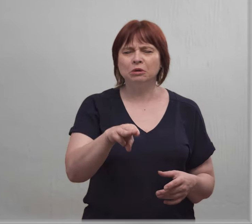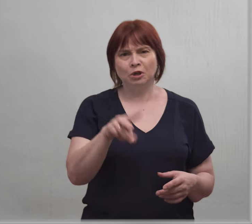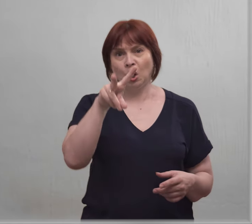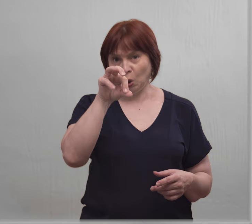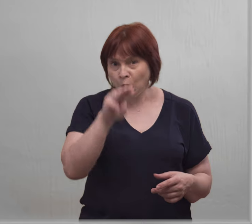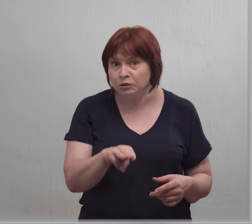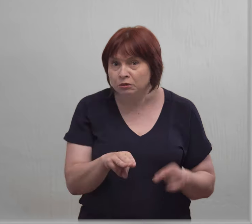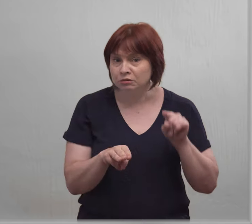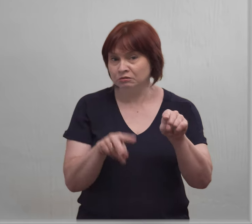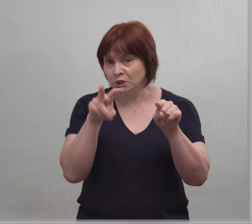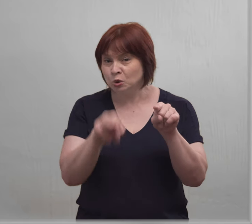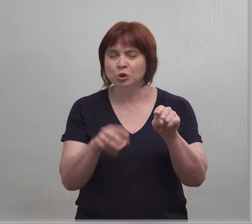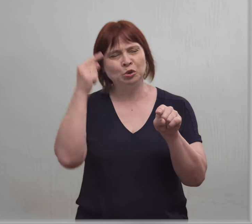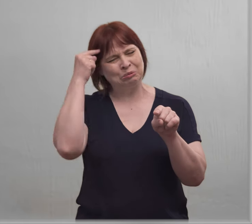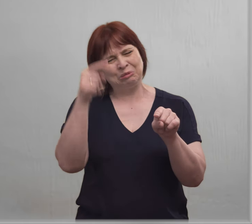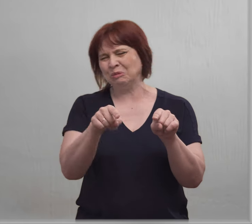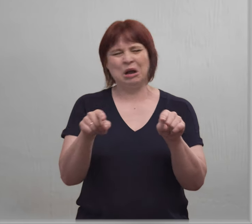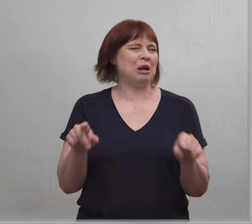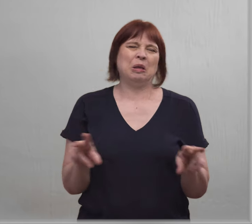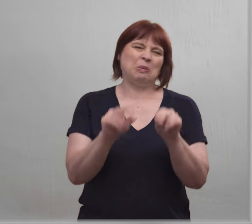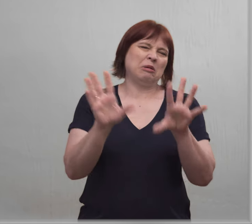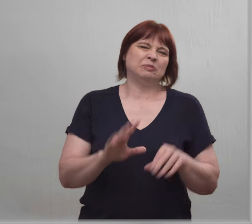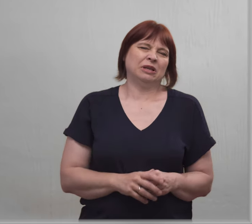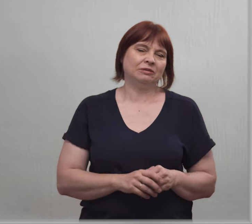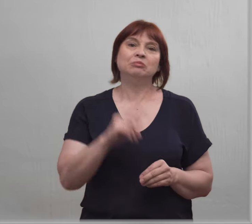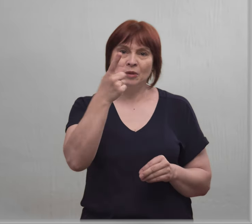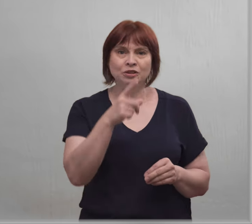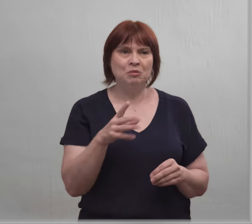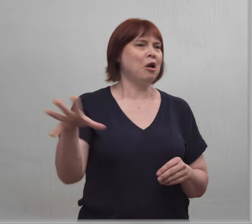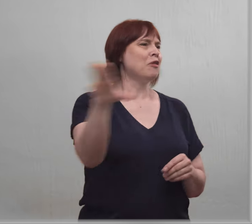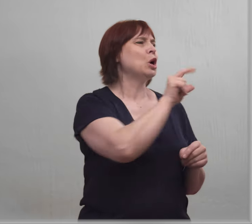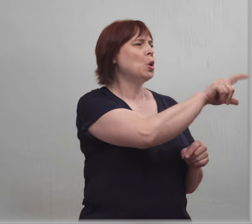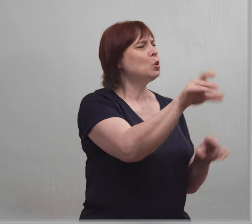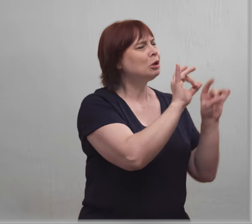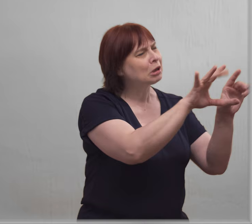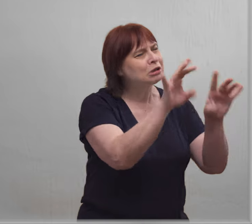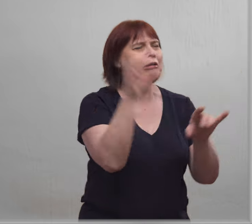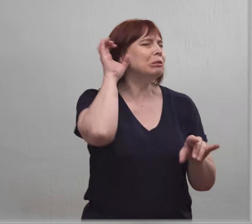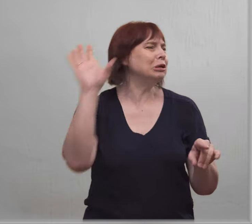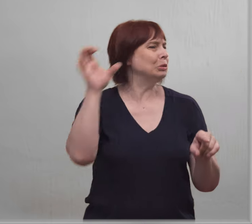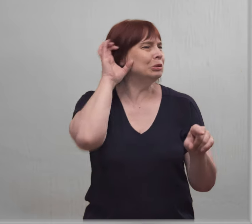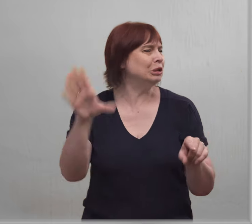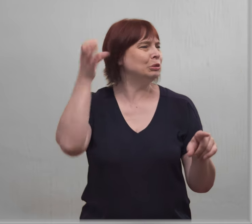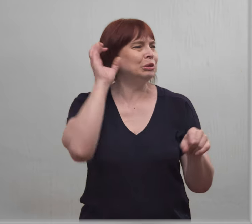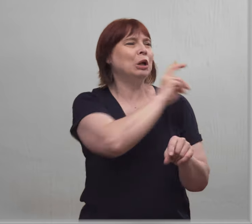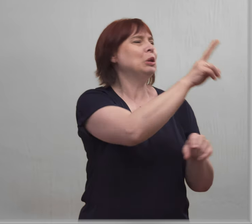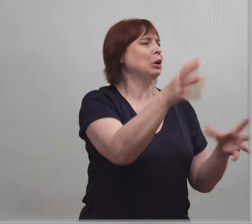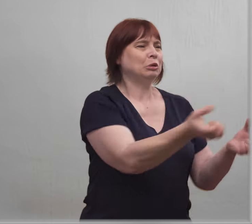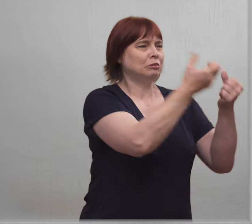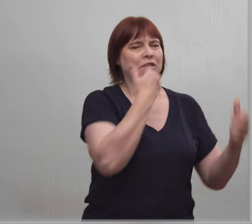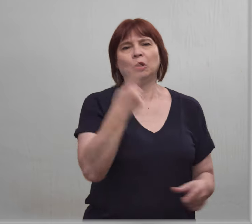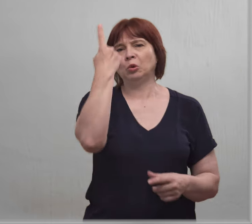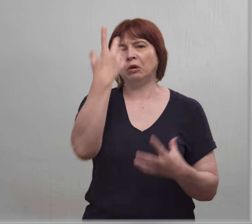потомки семьи Ноя. Ной проповедовал всем, но спас только семью. В этом заключалось